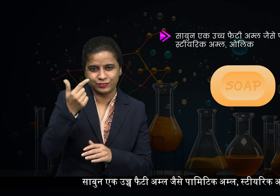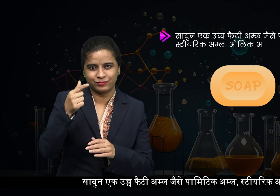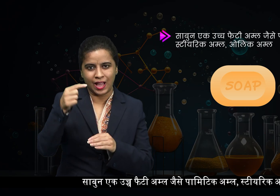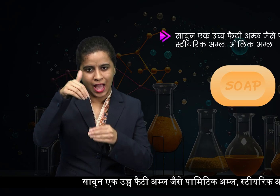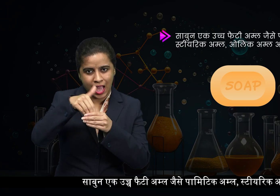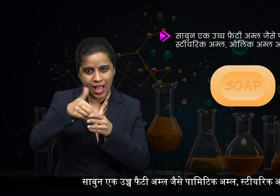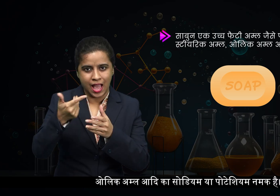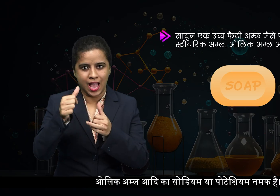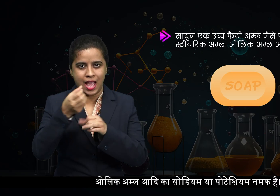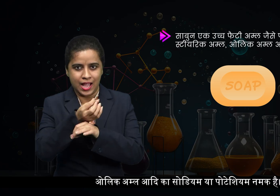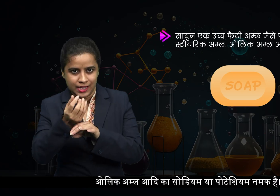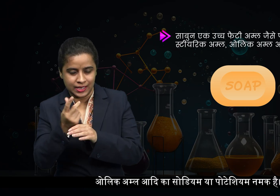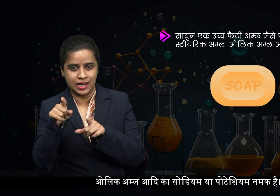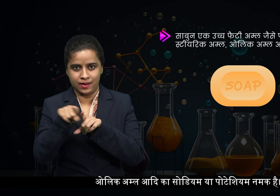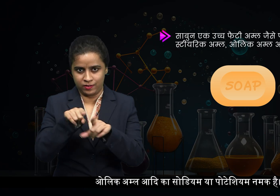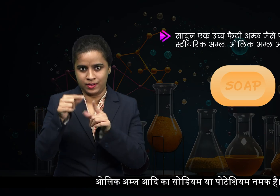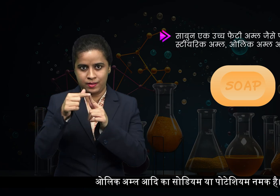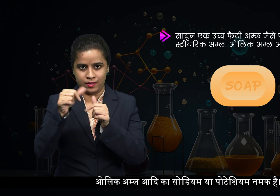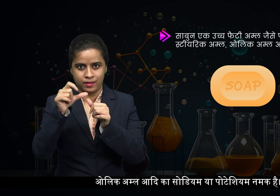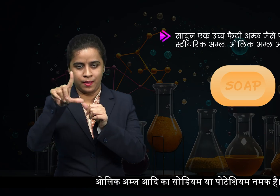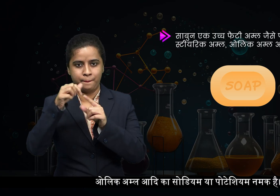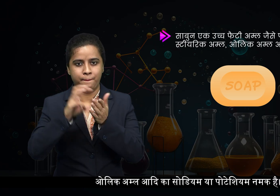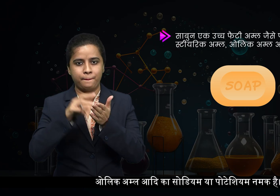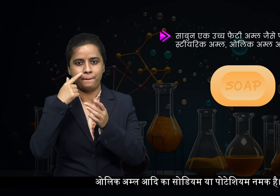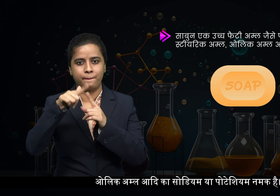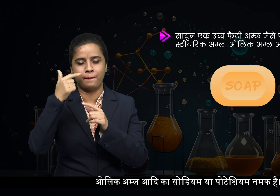ओलिक अम्ल आदि का सोडियम या पोटेशियम नमक है।